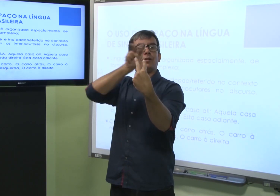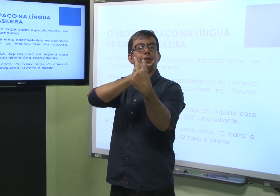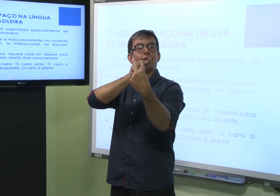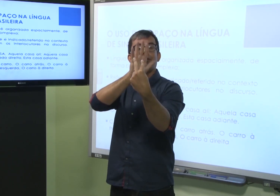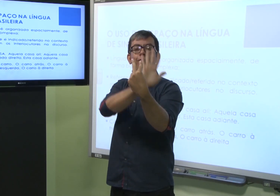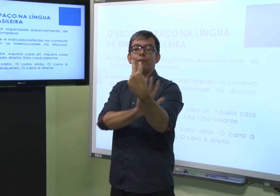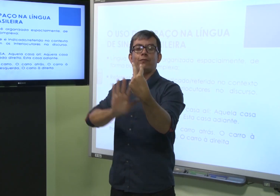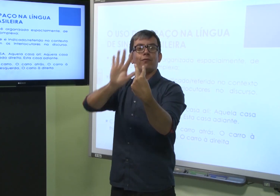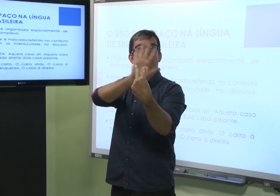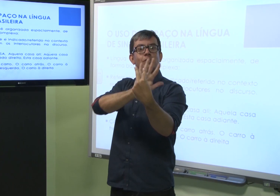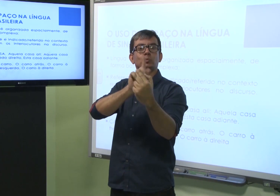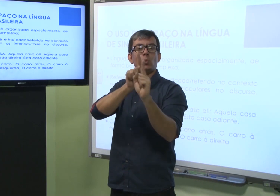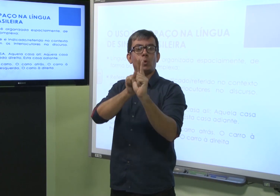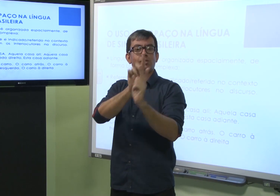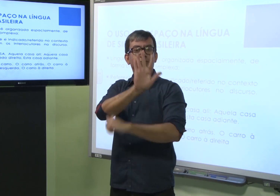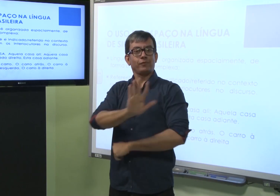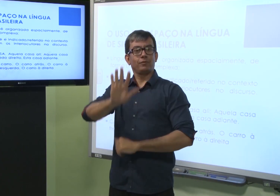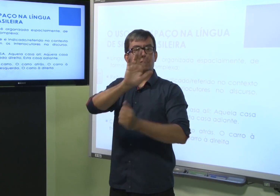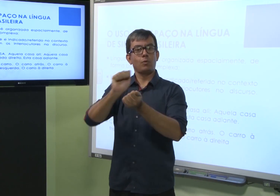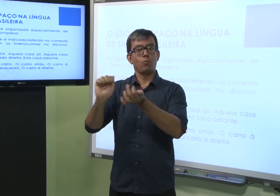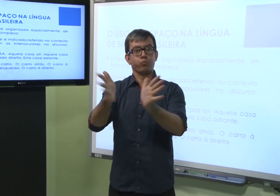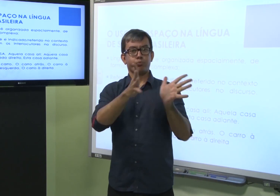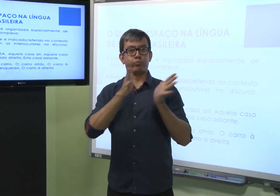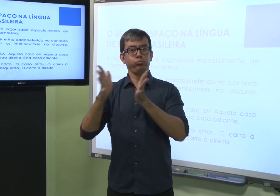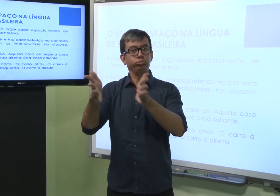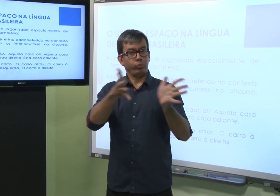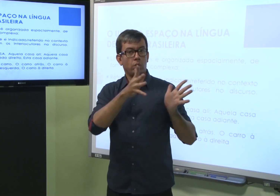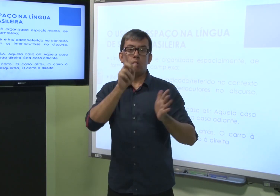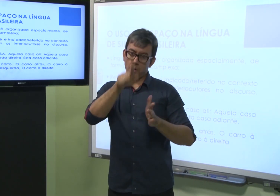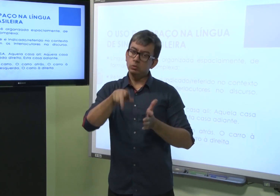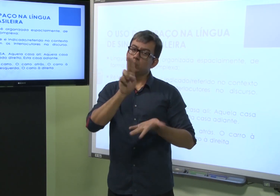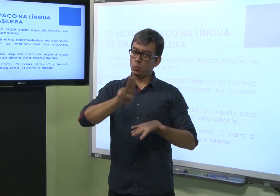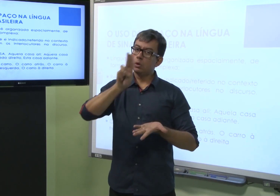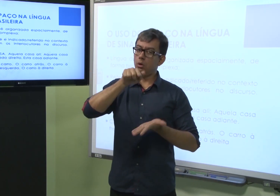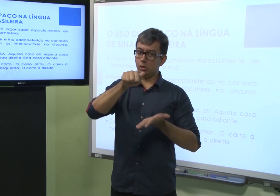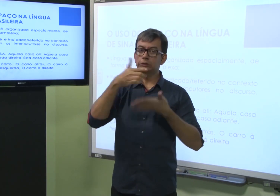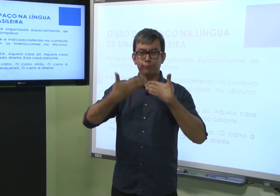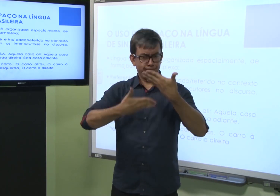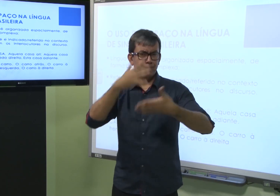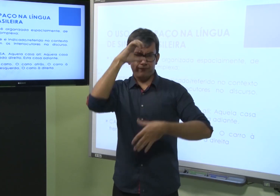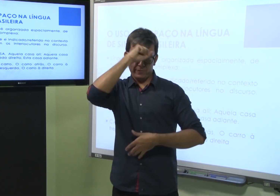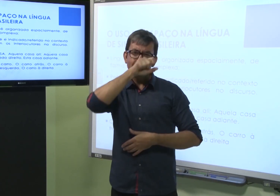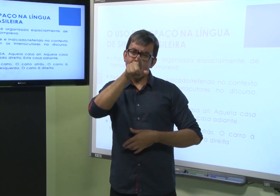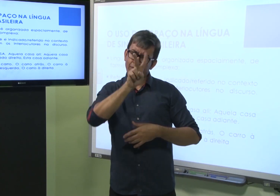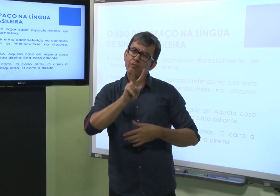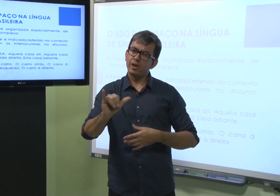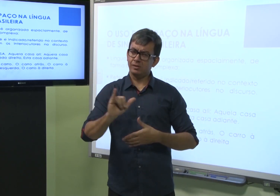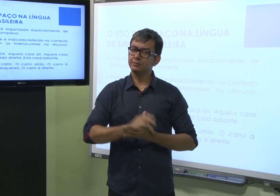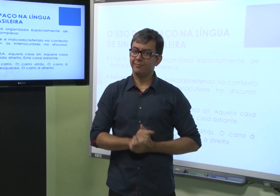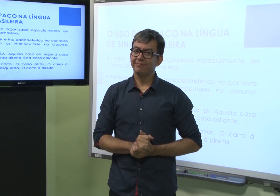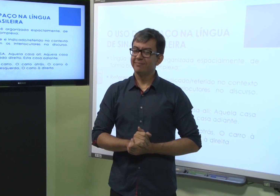você vai entender que o seu visual vai englobar toda essa janela aí. Aí vocês vão conseguir aprender com o